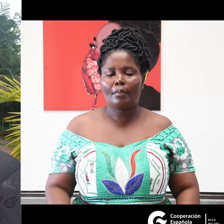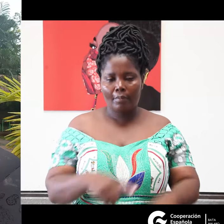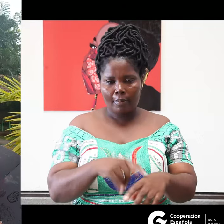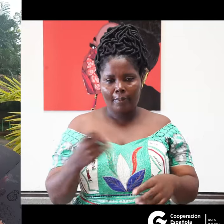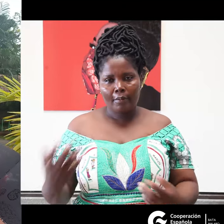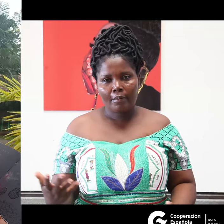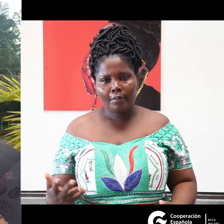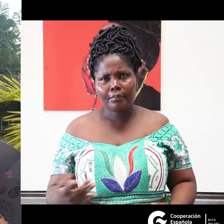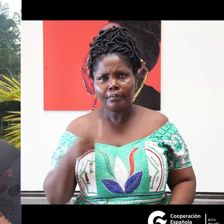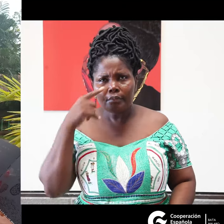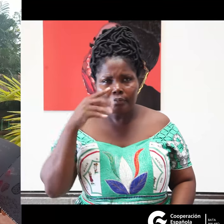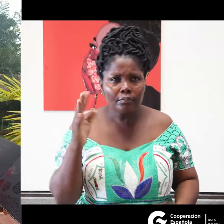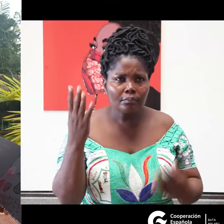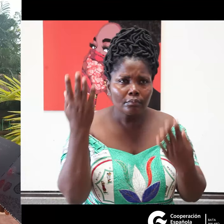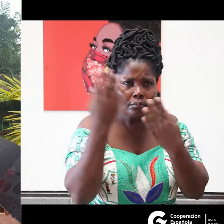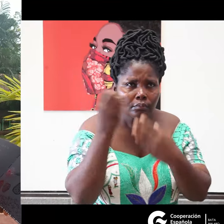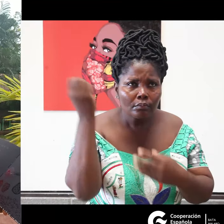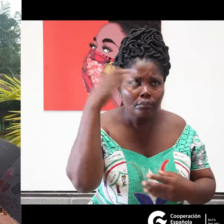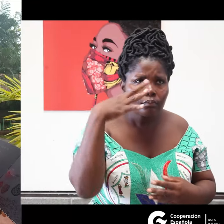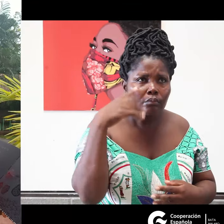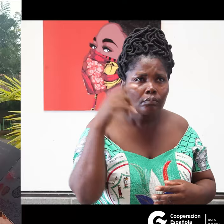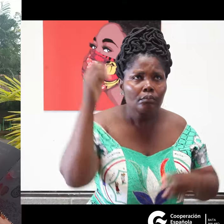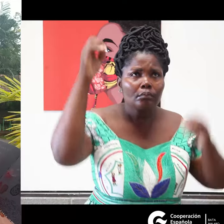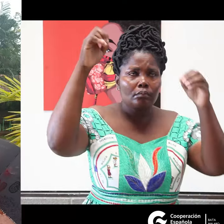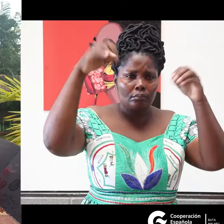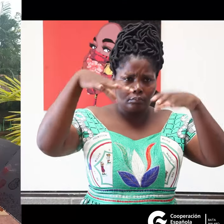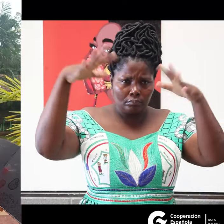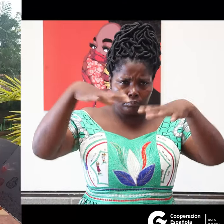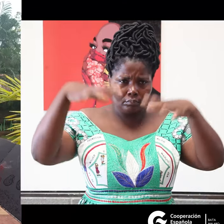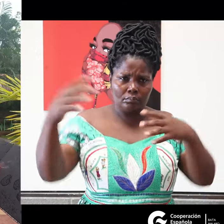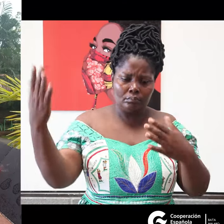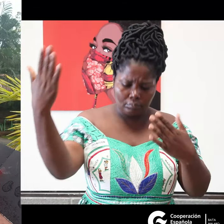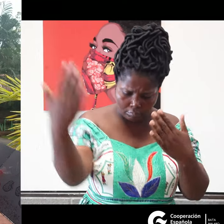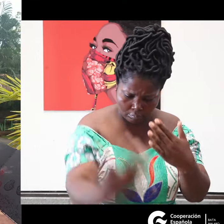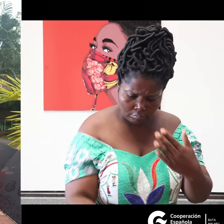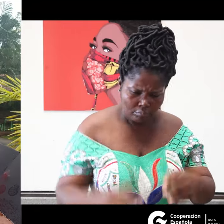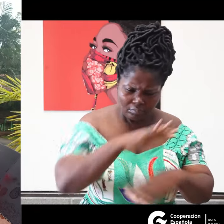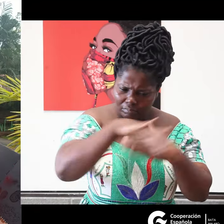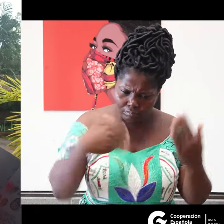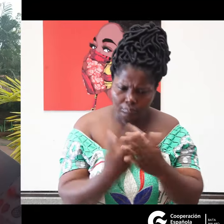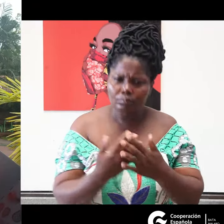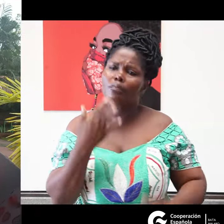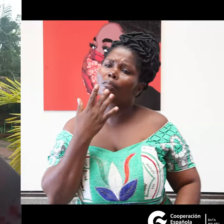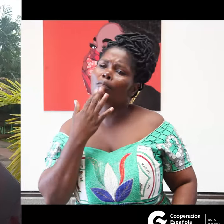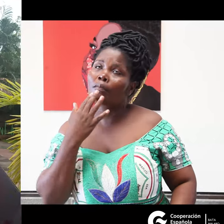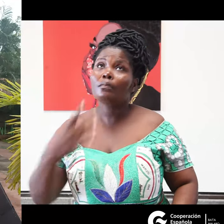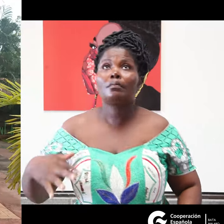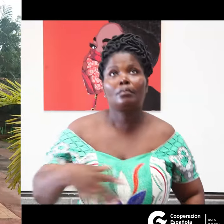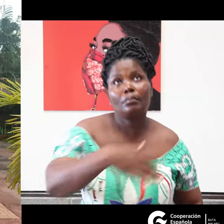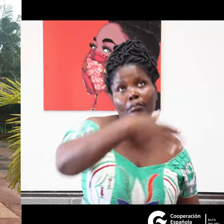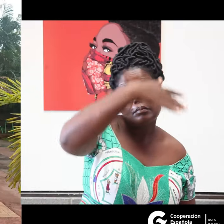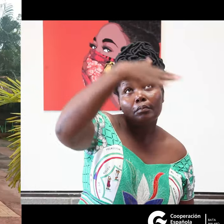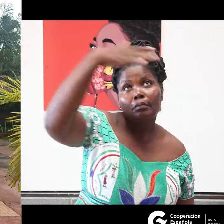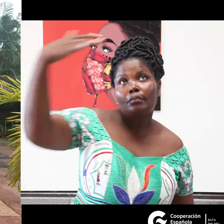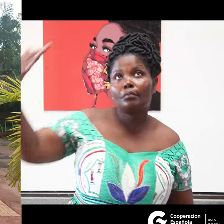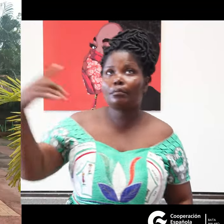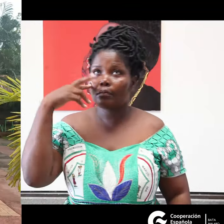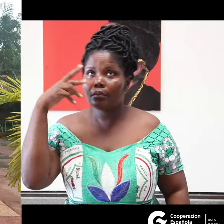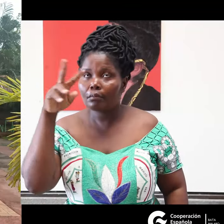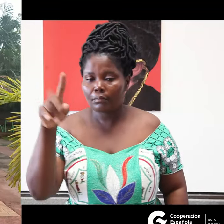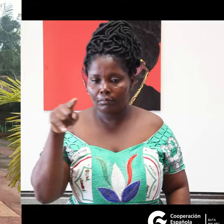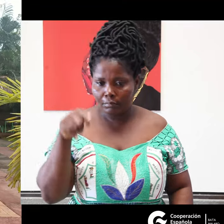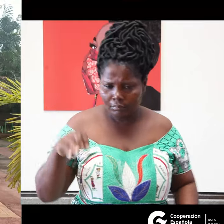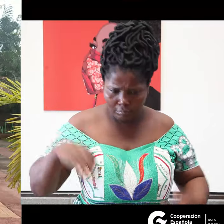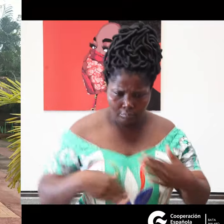Pero si el sol se asoma a ver el agua cayendo, salen todos los colores a pintar el arco iris, que es precisamente lo que